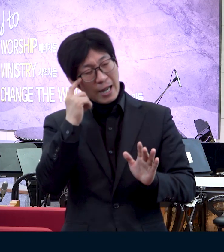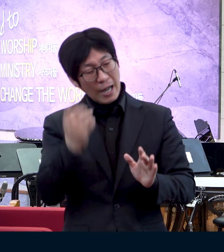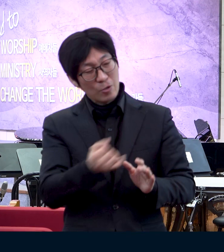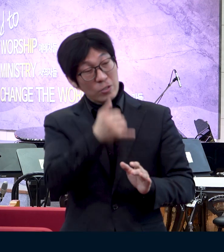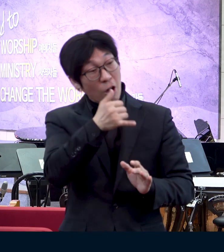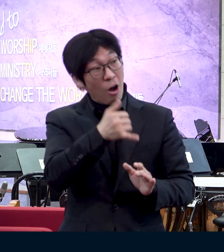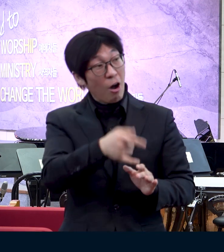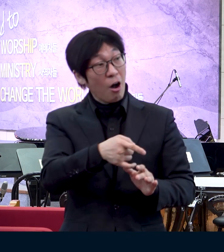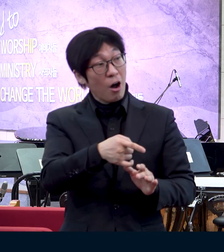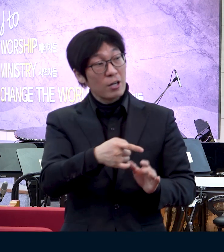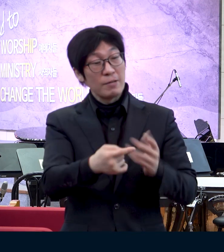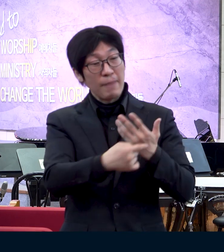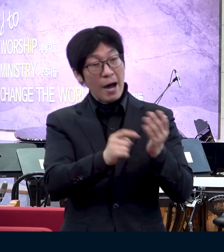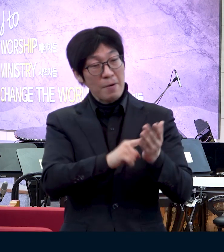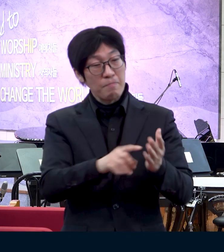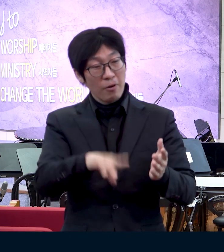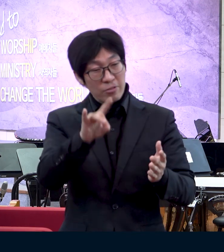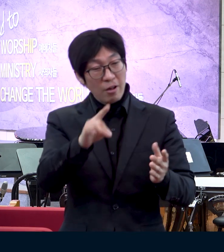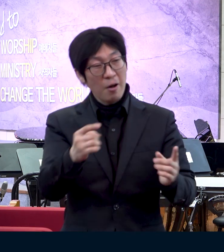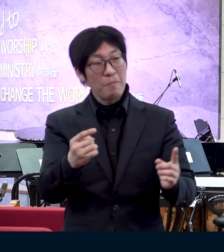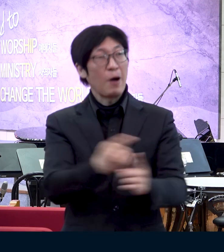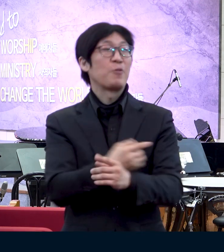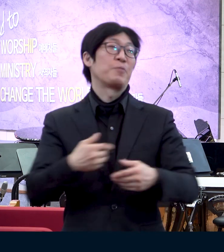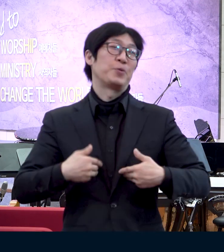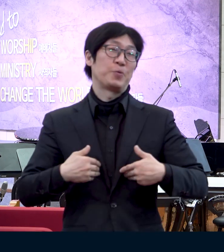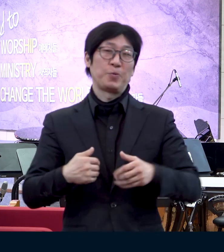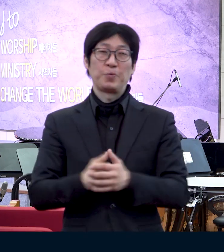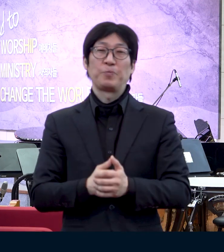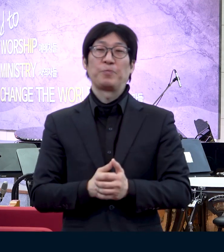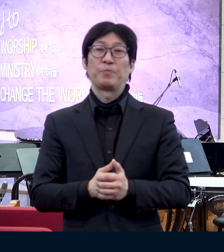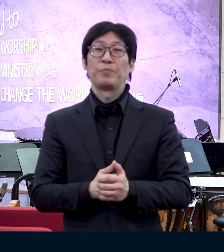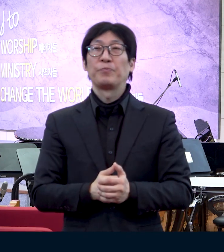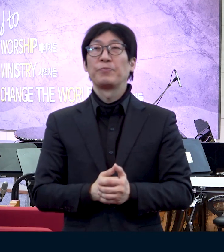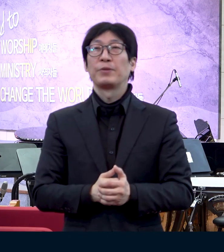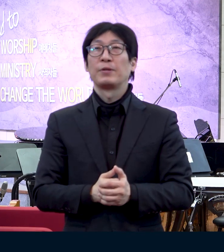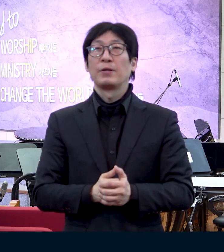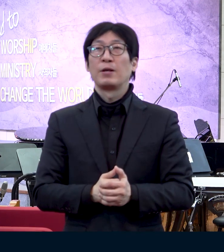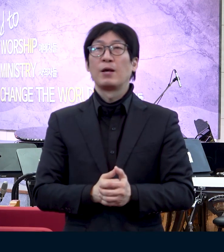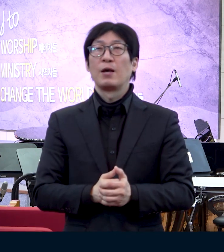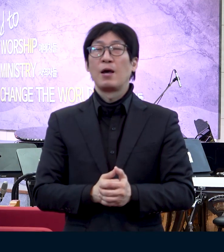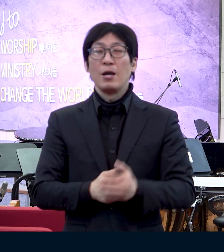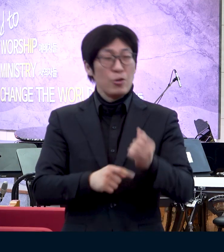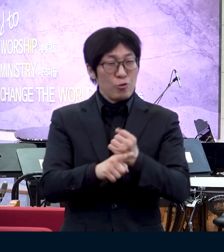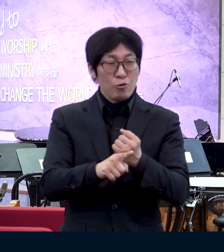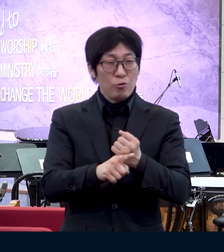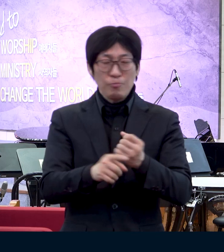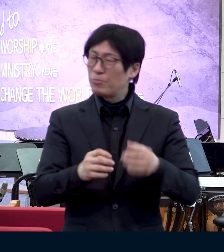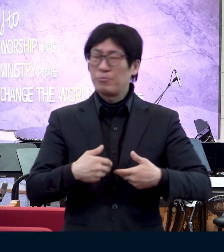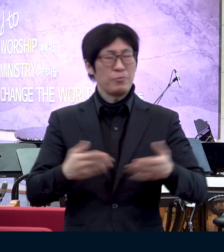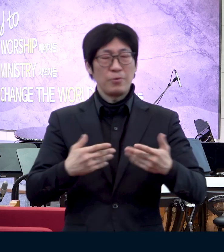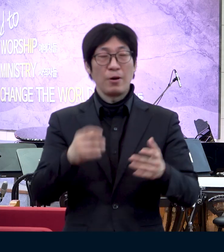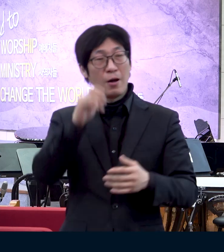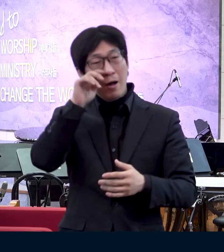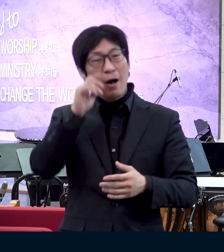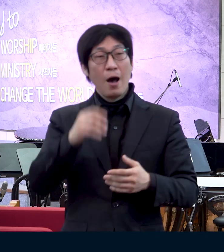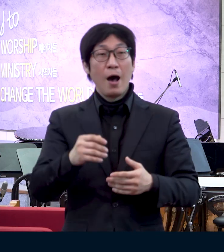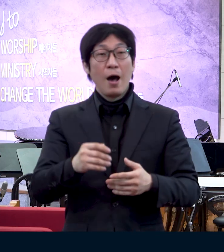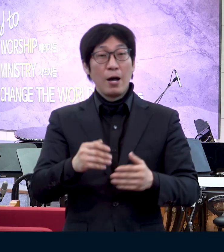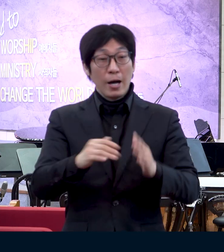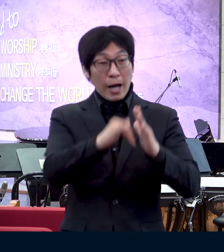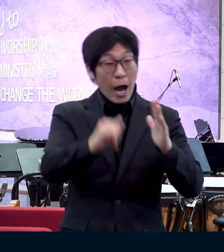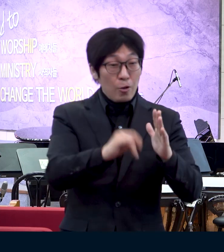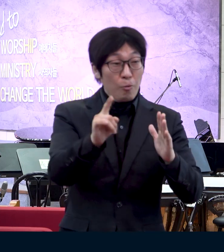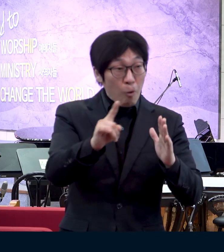마음을 가지고 있다면 우선 그 마음부터 바꾸셔야 돼요. 이유야를 막론하고 그냥